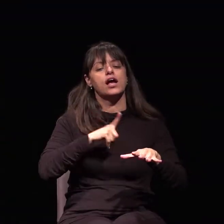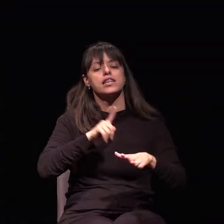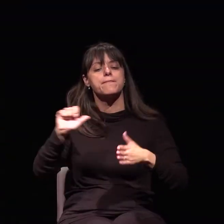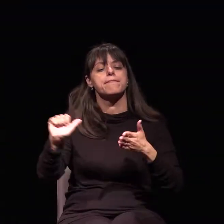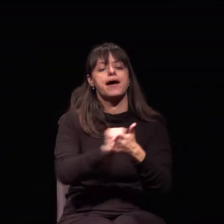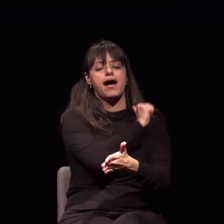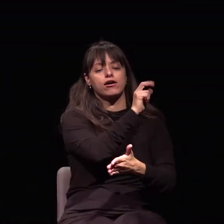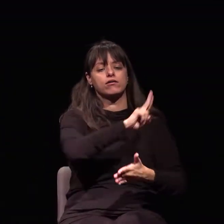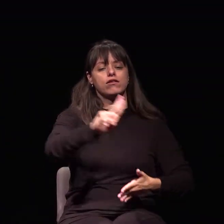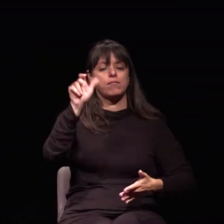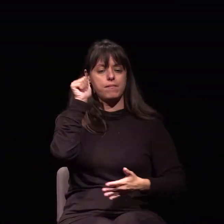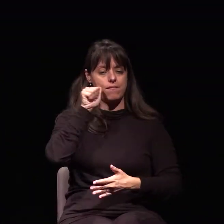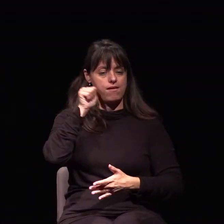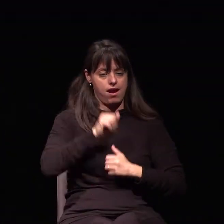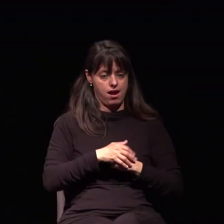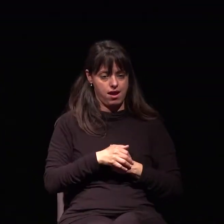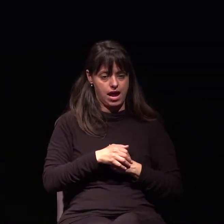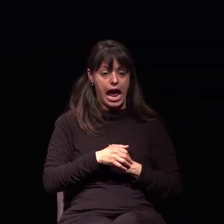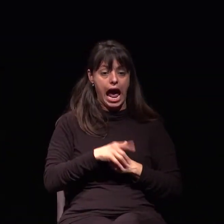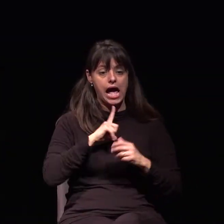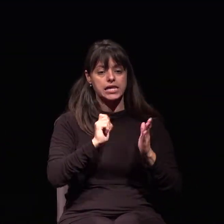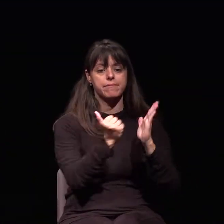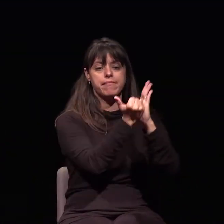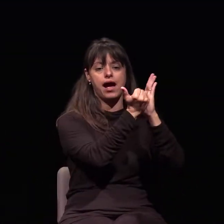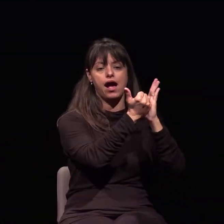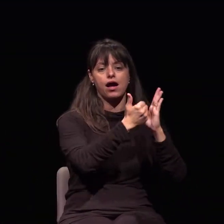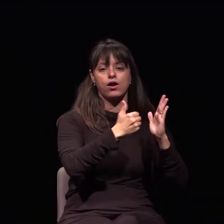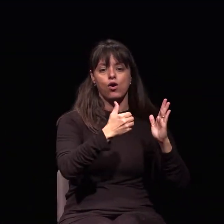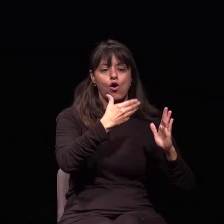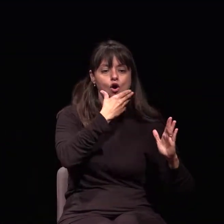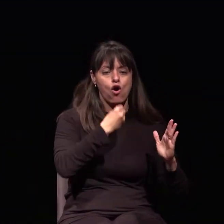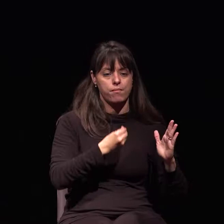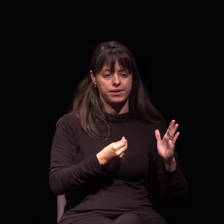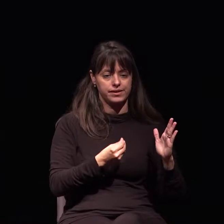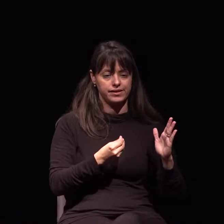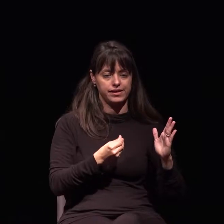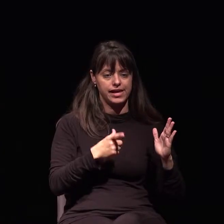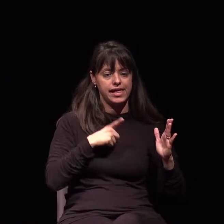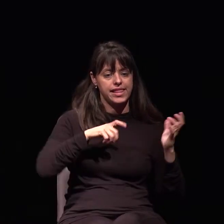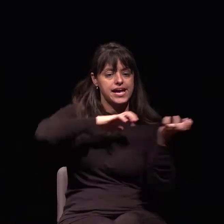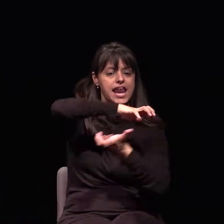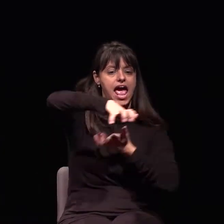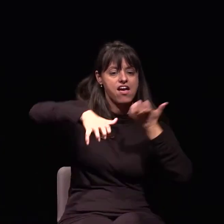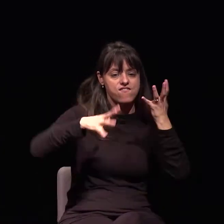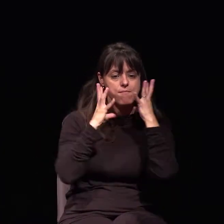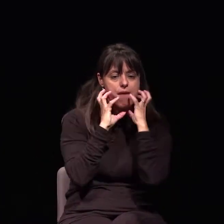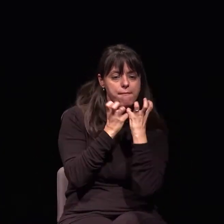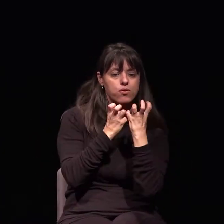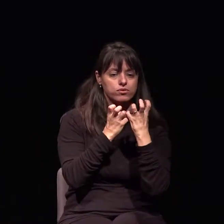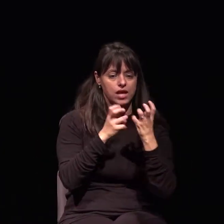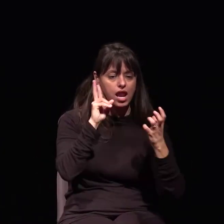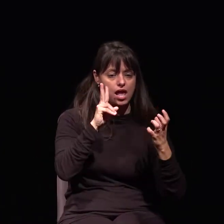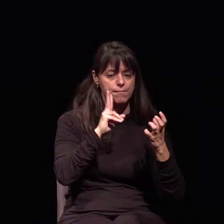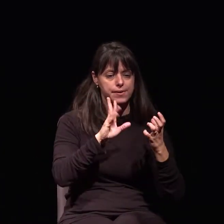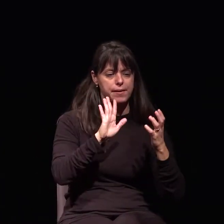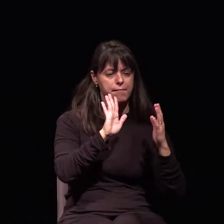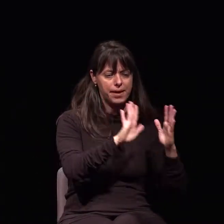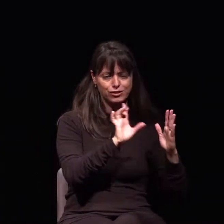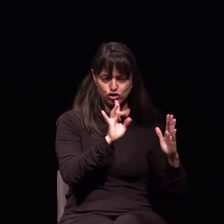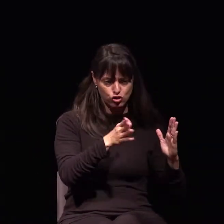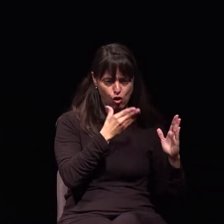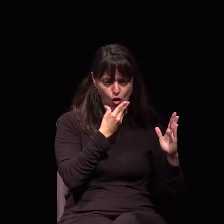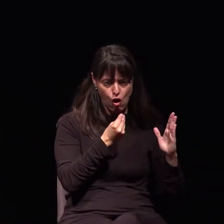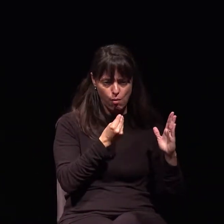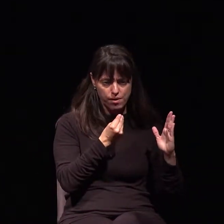se lembra das mulheres, na verdade, se lembra de homens barbudos, grevistas, né? E aqui eu vou dar o meu